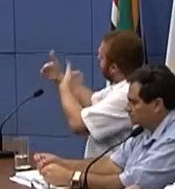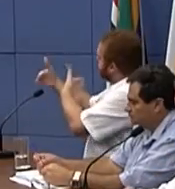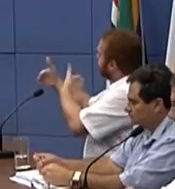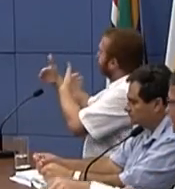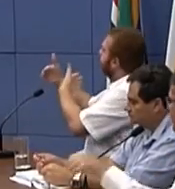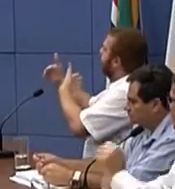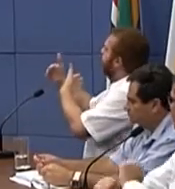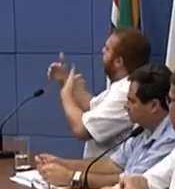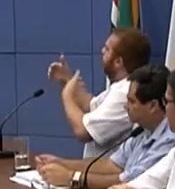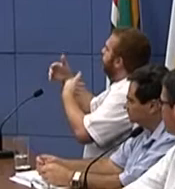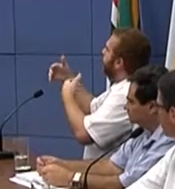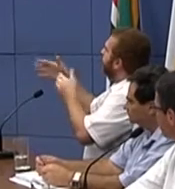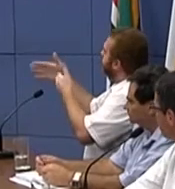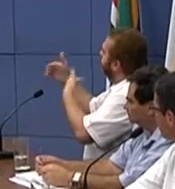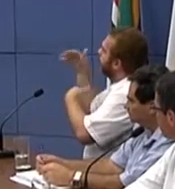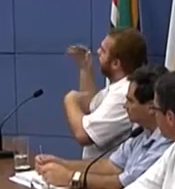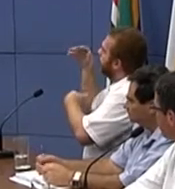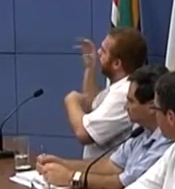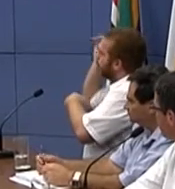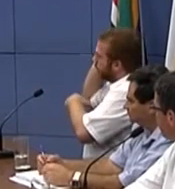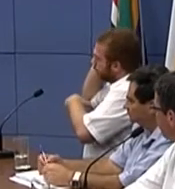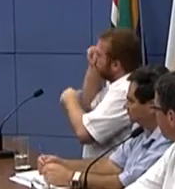ensinar na sala de aula.